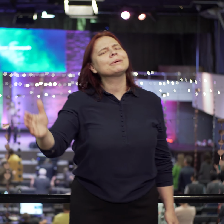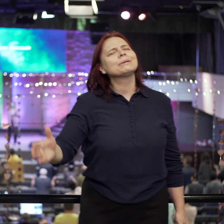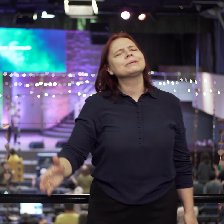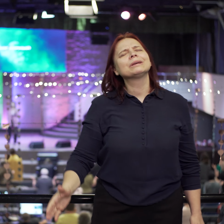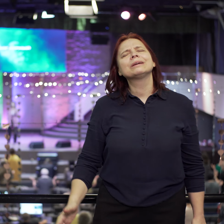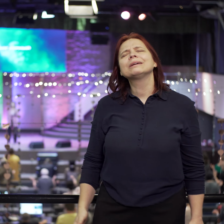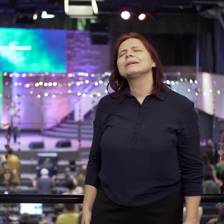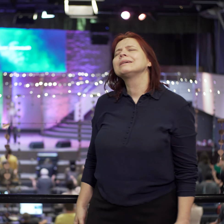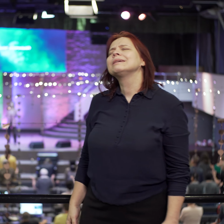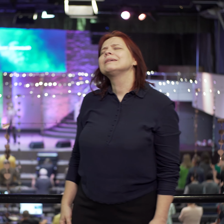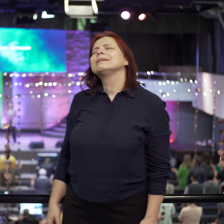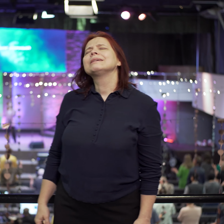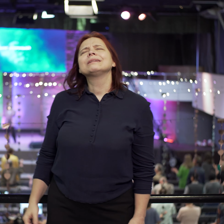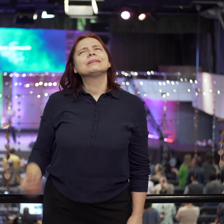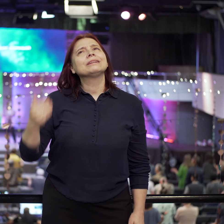Господь.